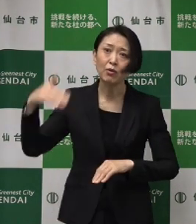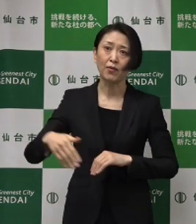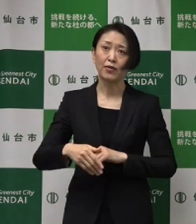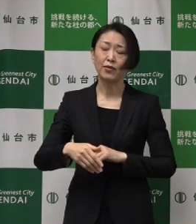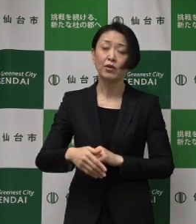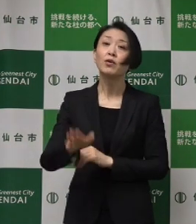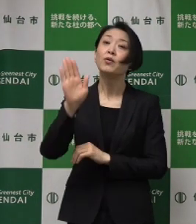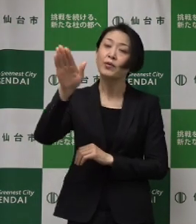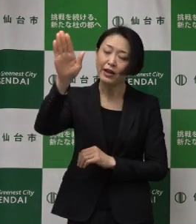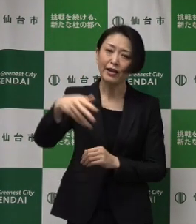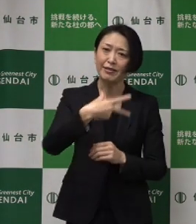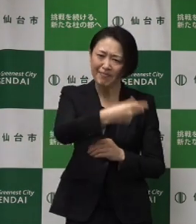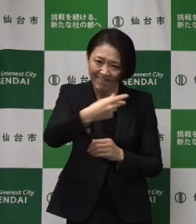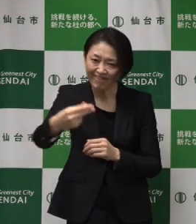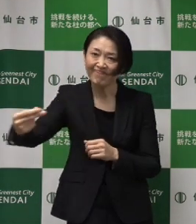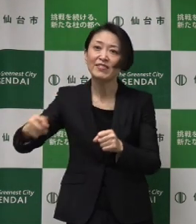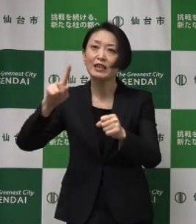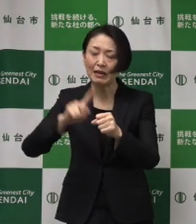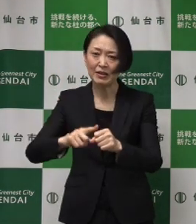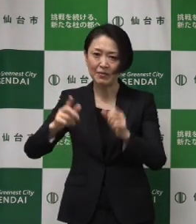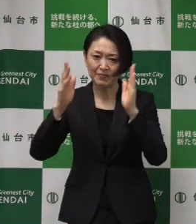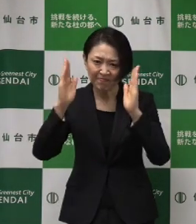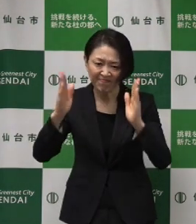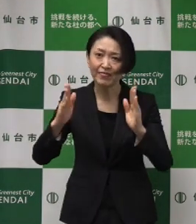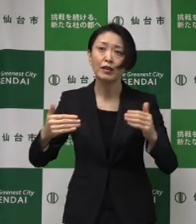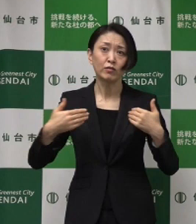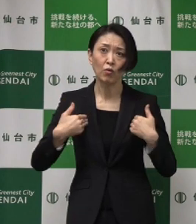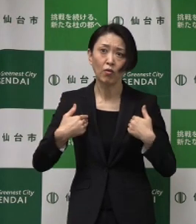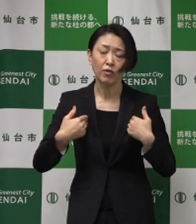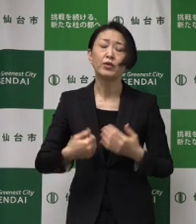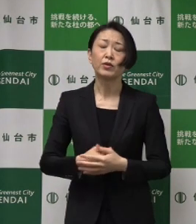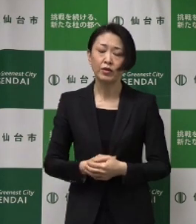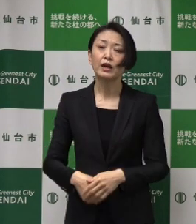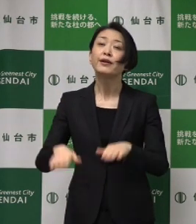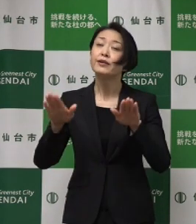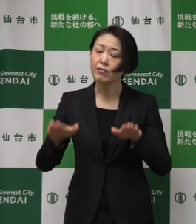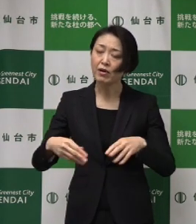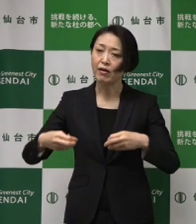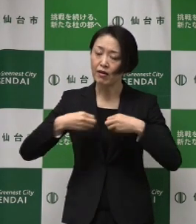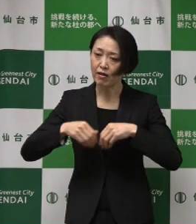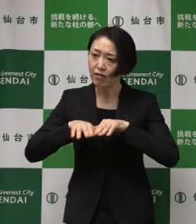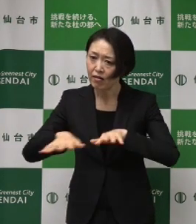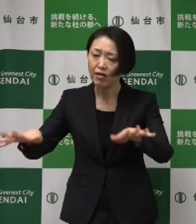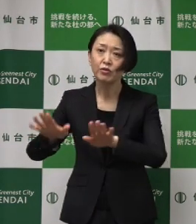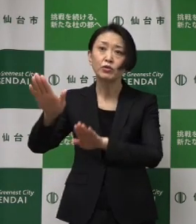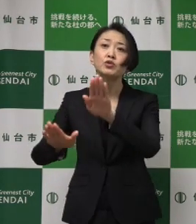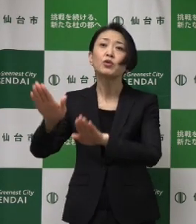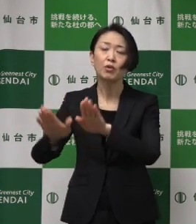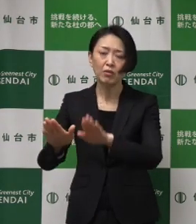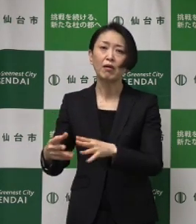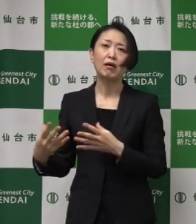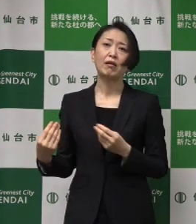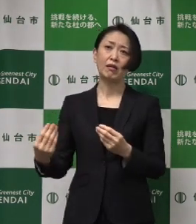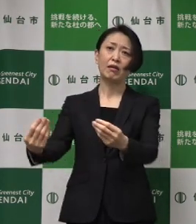種に向けて動きが始まってまいります。そして今感染状況もこういう状況ですので、ま